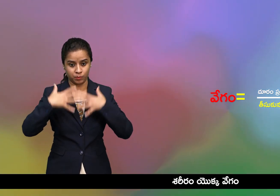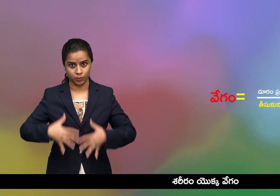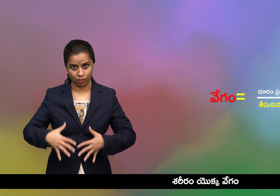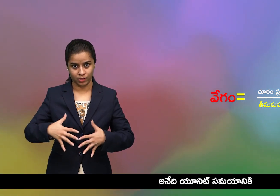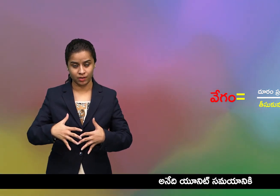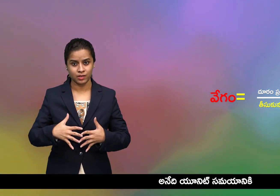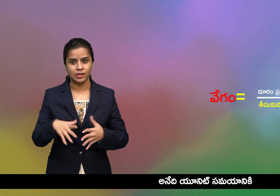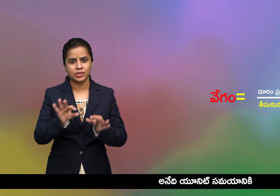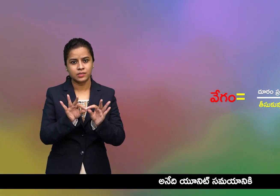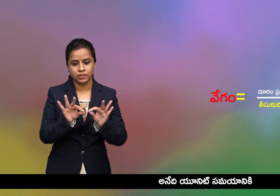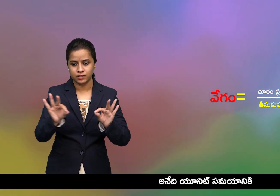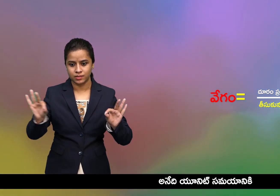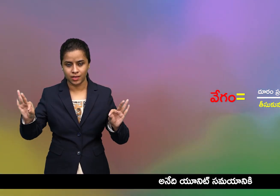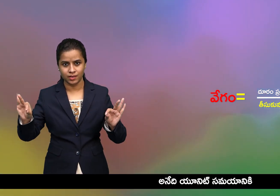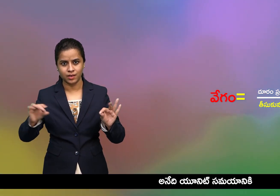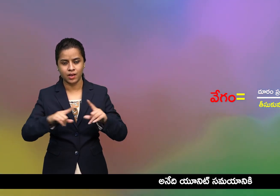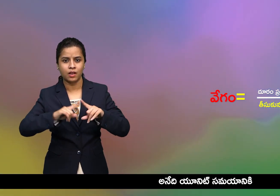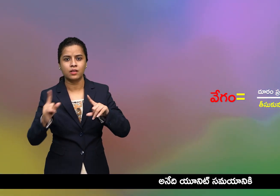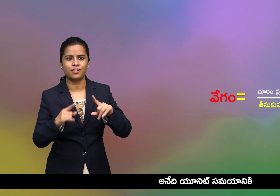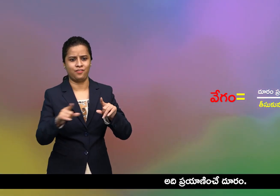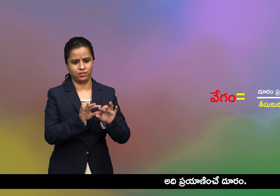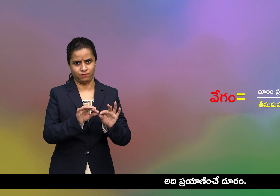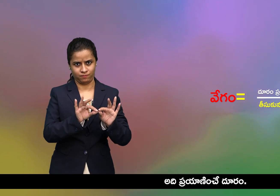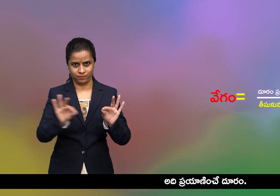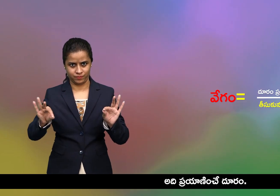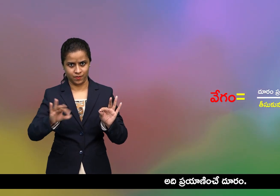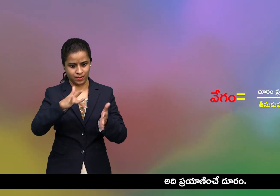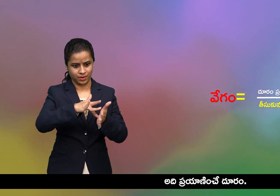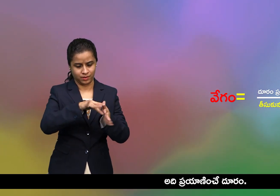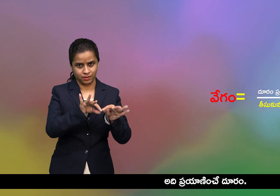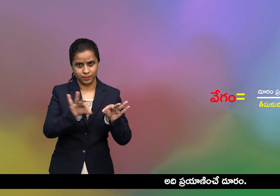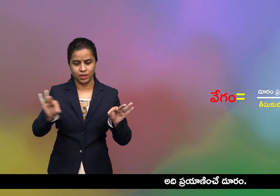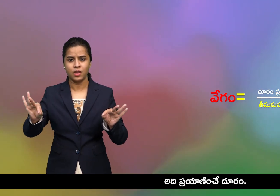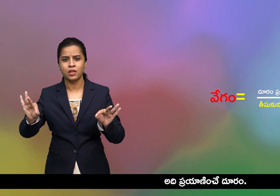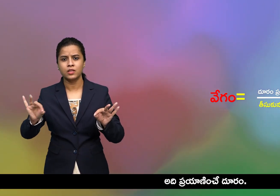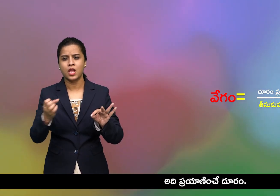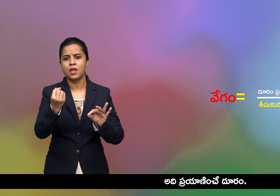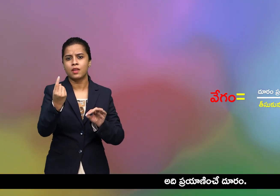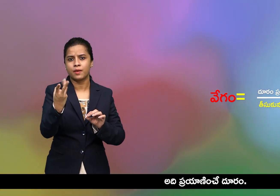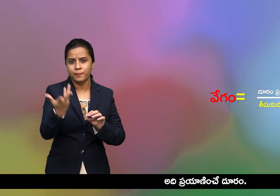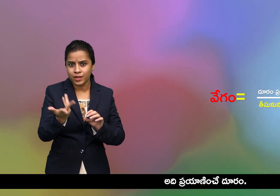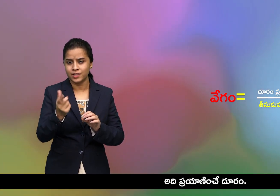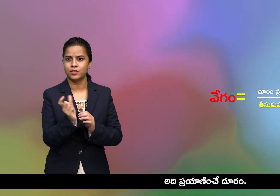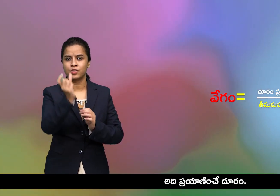వేగం అనేది యూనిట్ సమయానికి అది ప్రయాణించే దూరం.